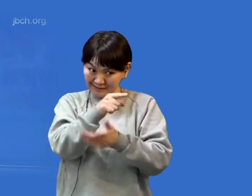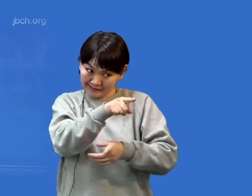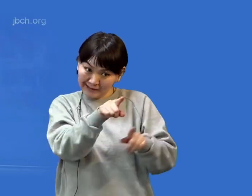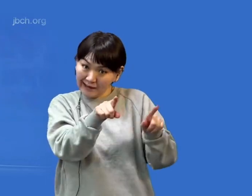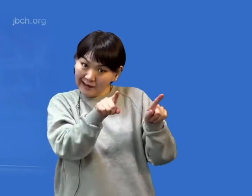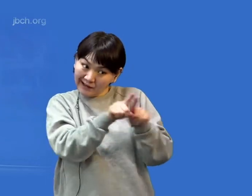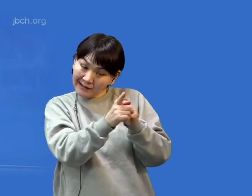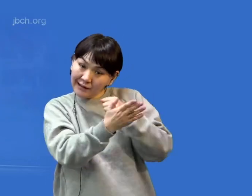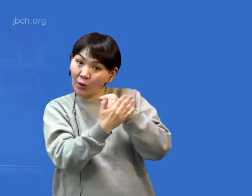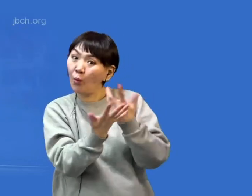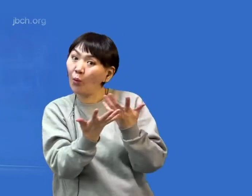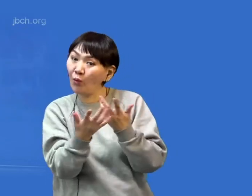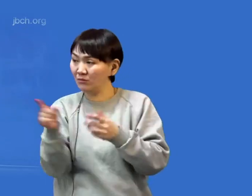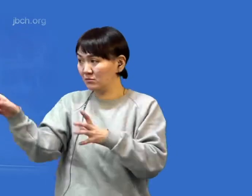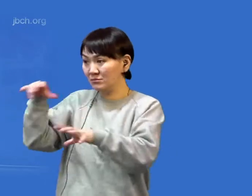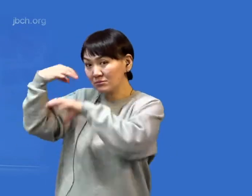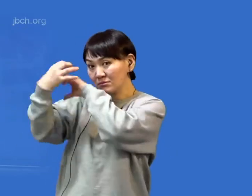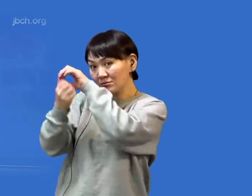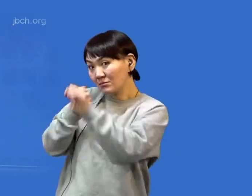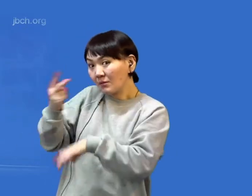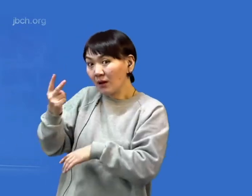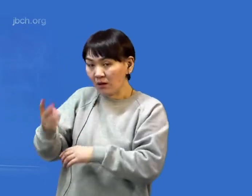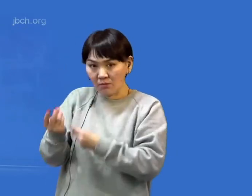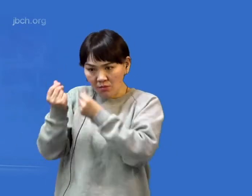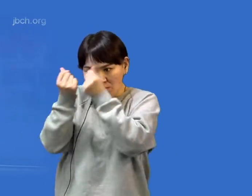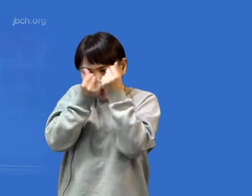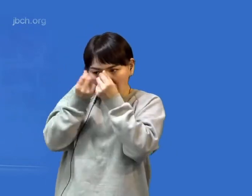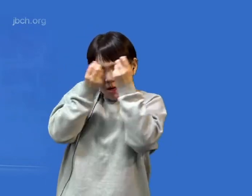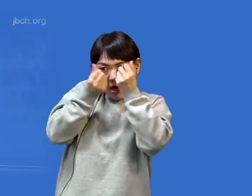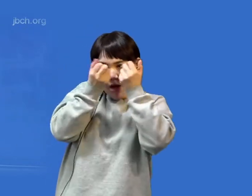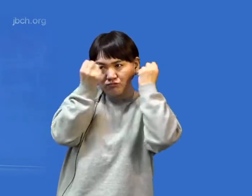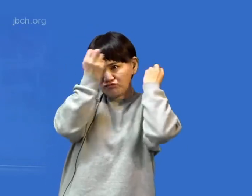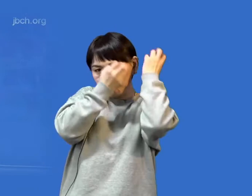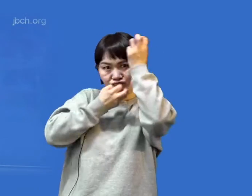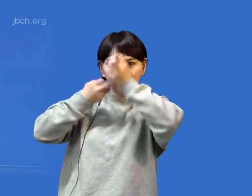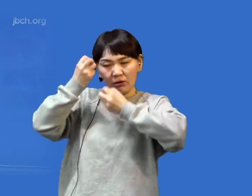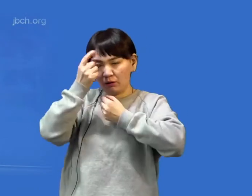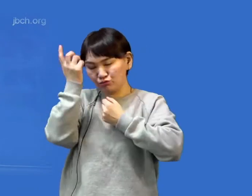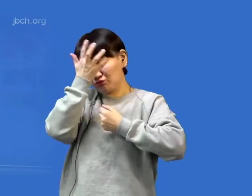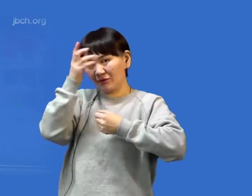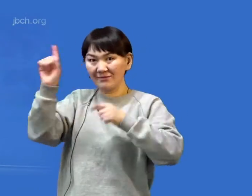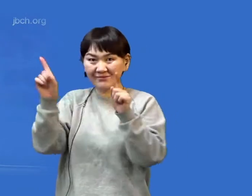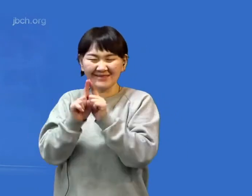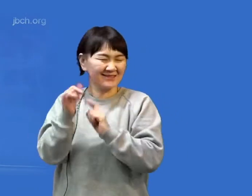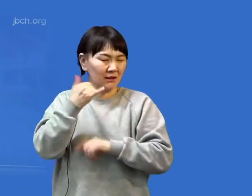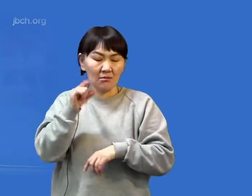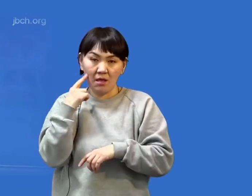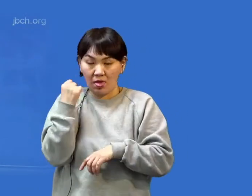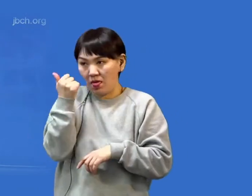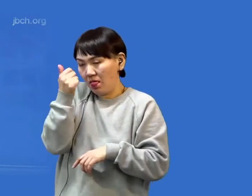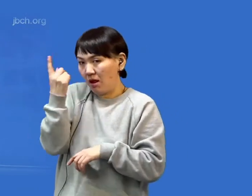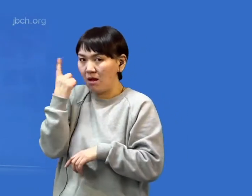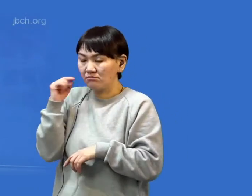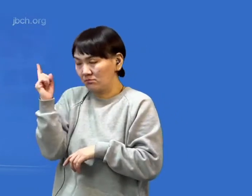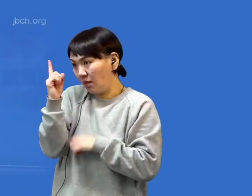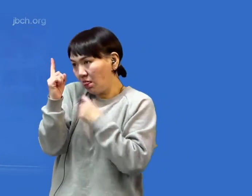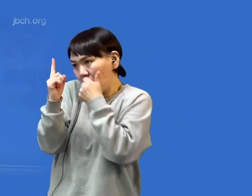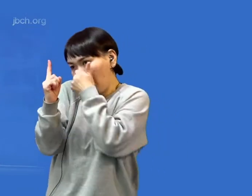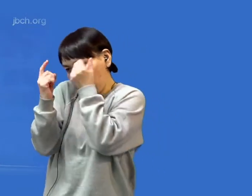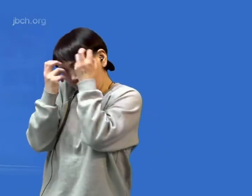Зарим хүмүүс нь мөнгөнд согтож байна. За зарим хүмүүс нь эсрэг хүйснийхээ асуудалд согтож